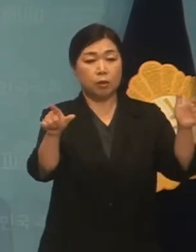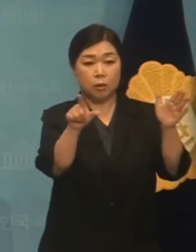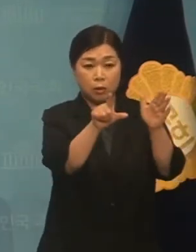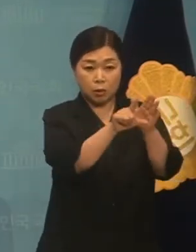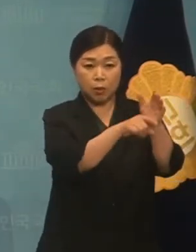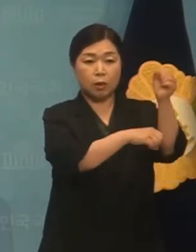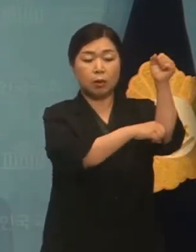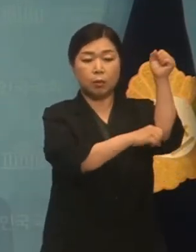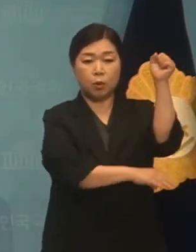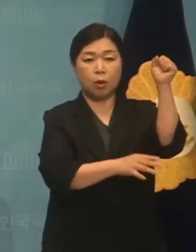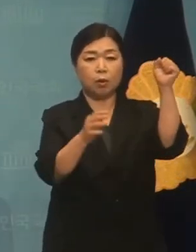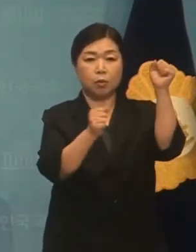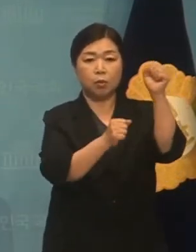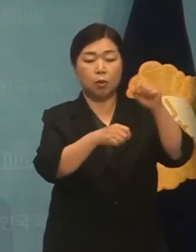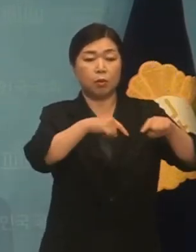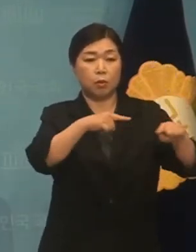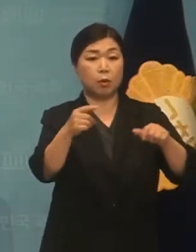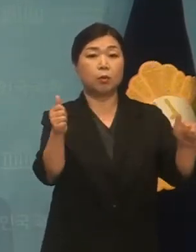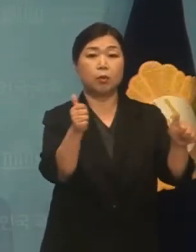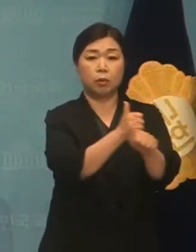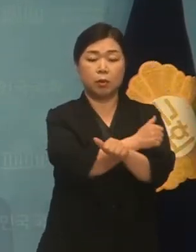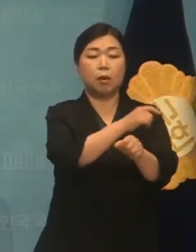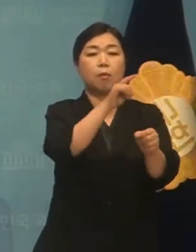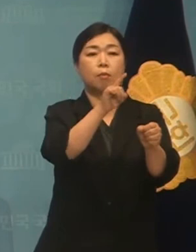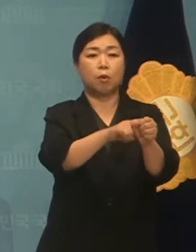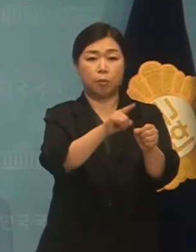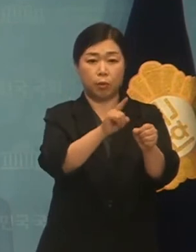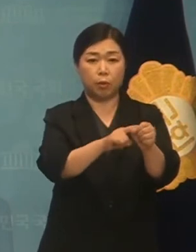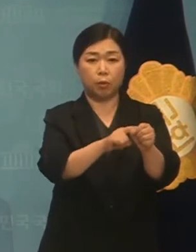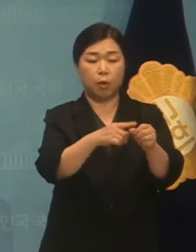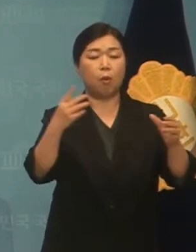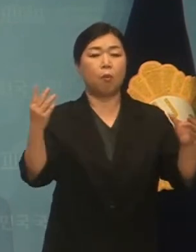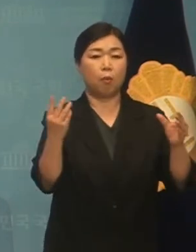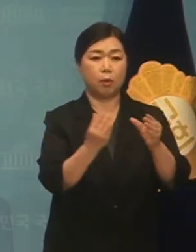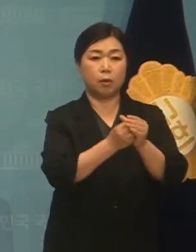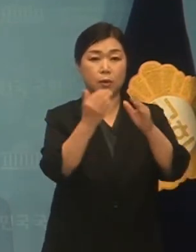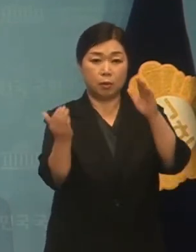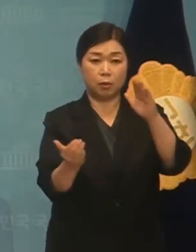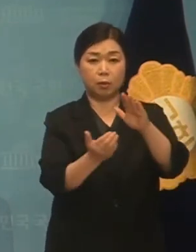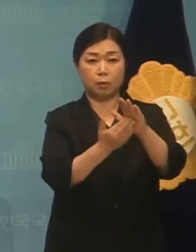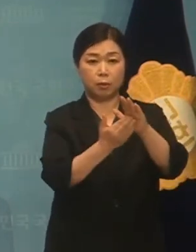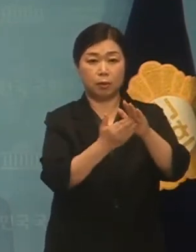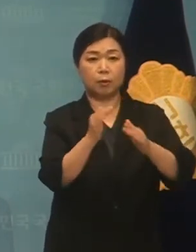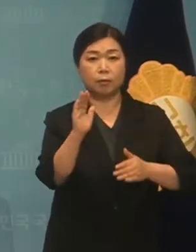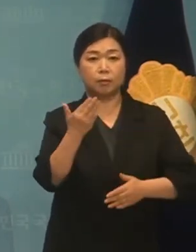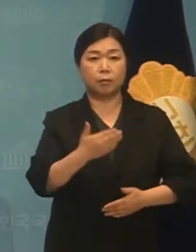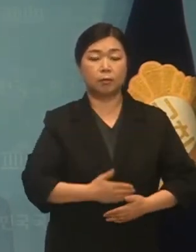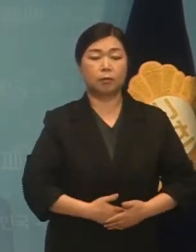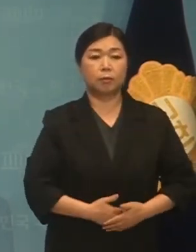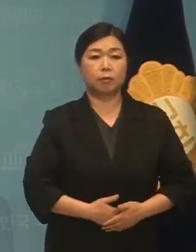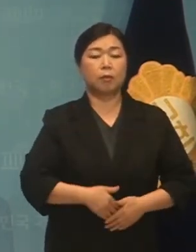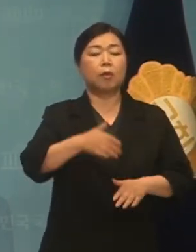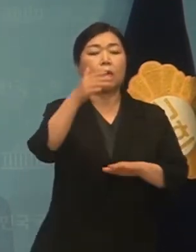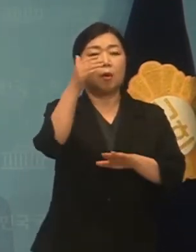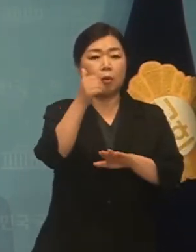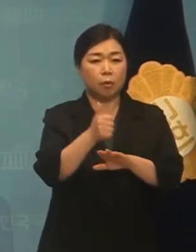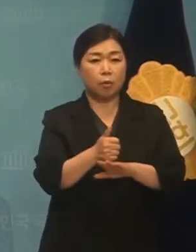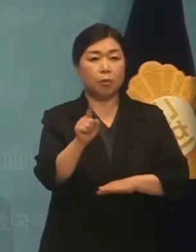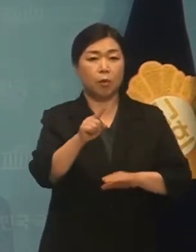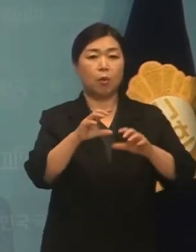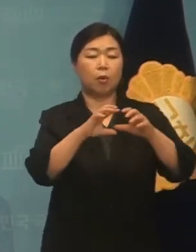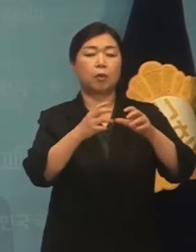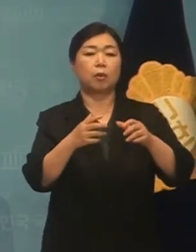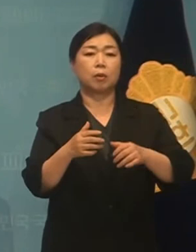바탕으로 정권교체의 목표를 완수해야 합니다. 결국은